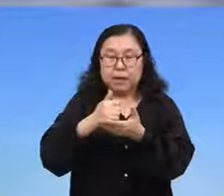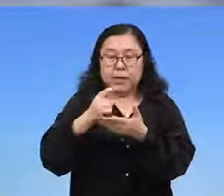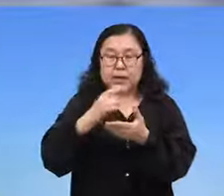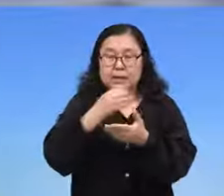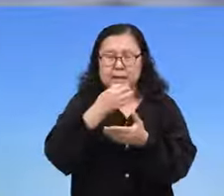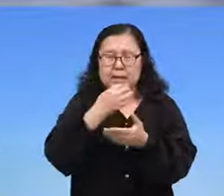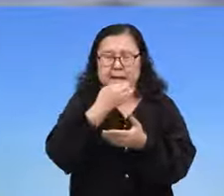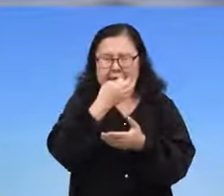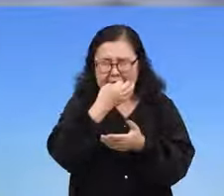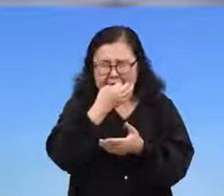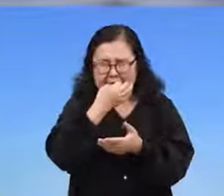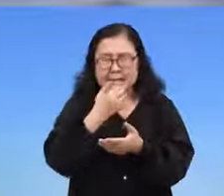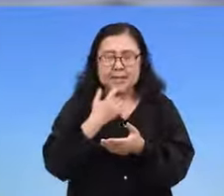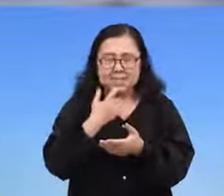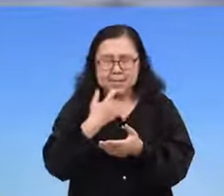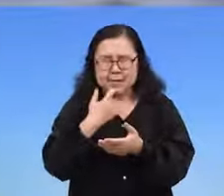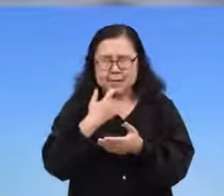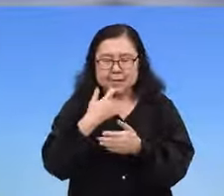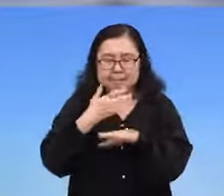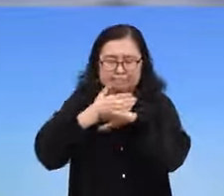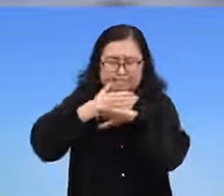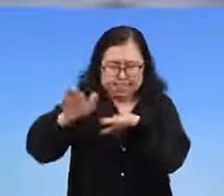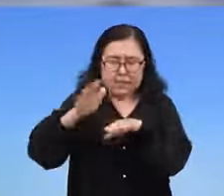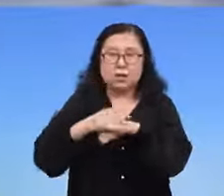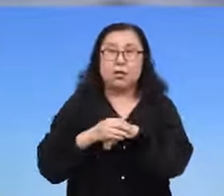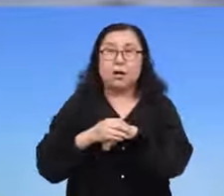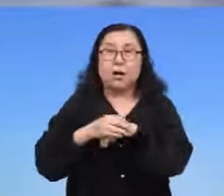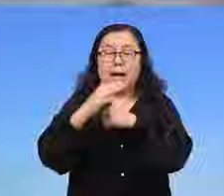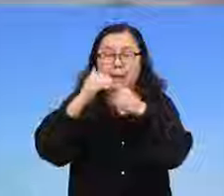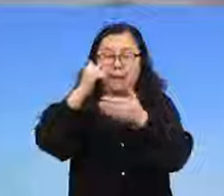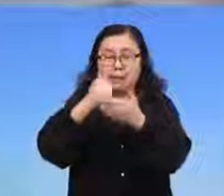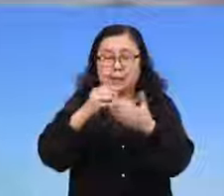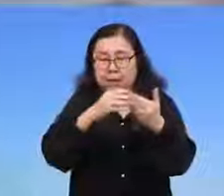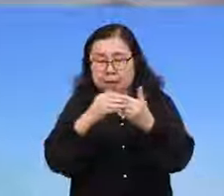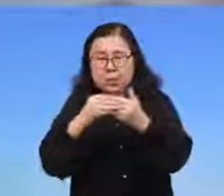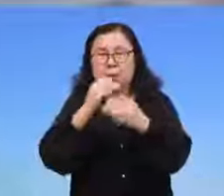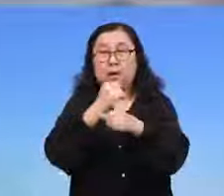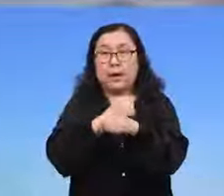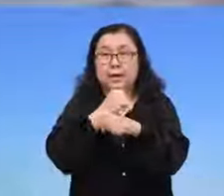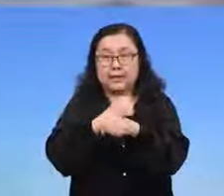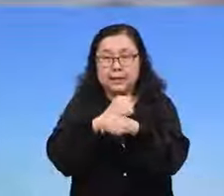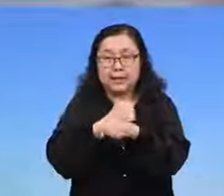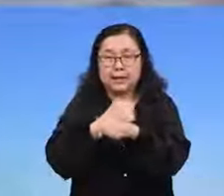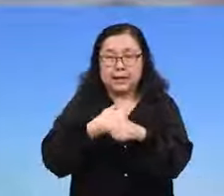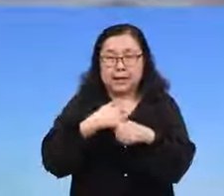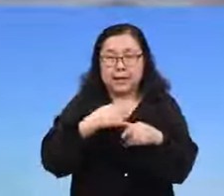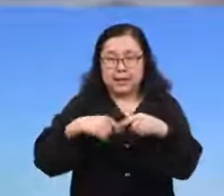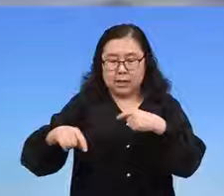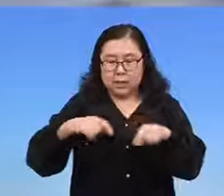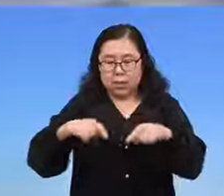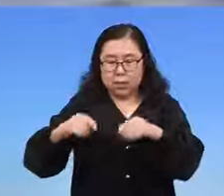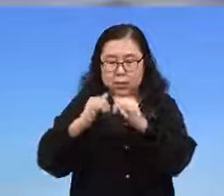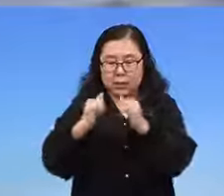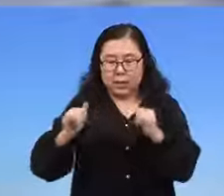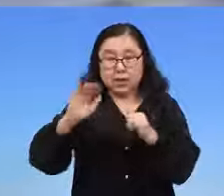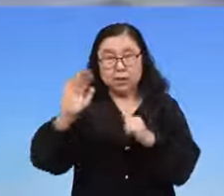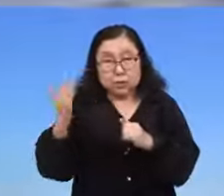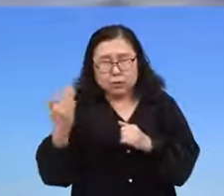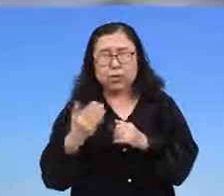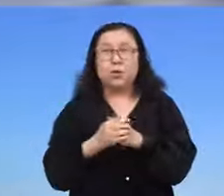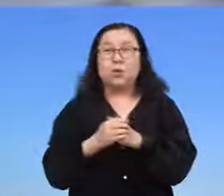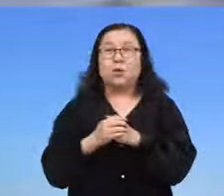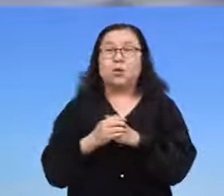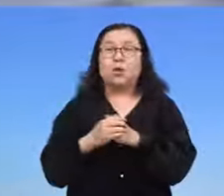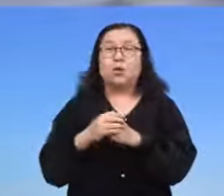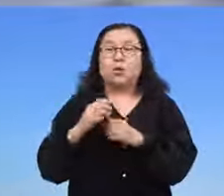이 탐욕과 집착을 물리치고 늘 하나님의 인도하심, 하나님이 내 가이드가 되어주시는,